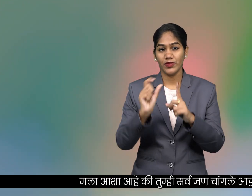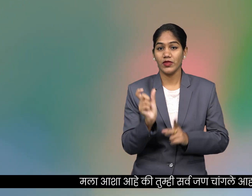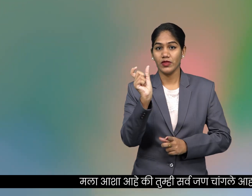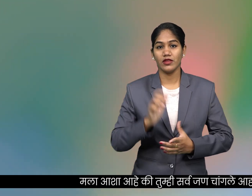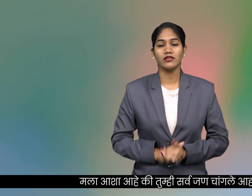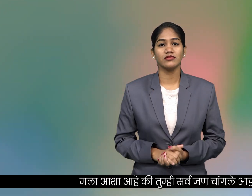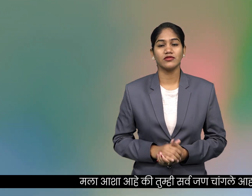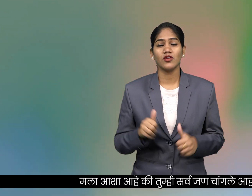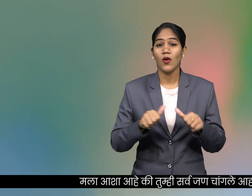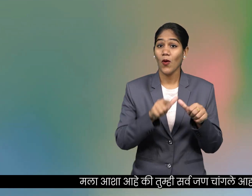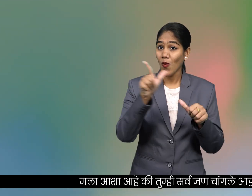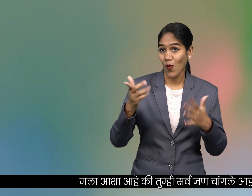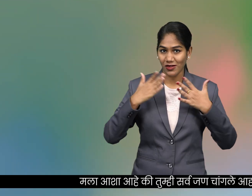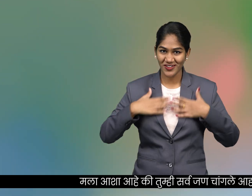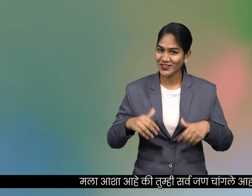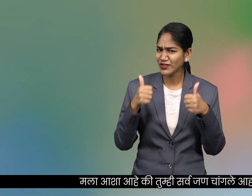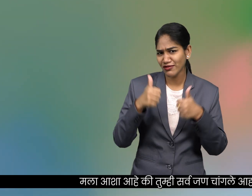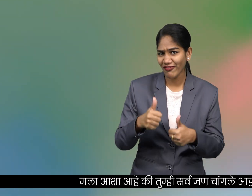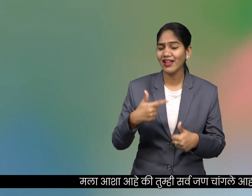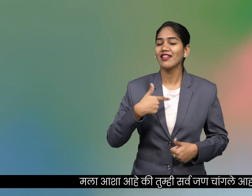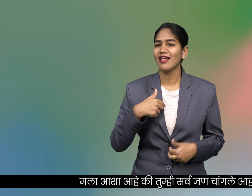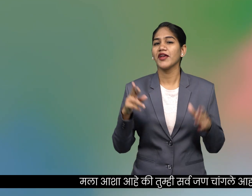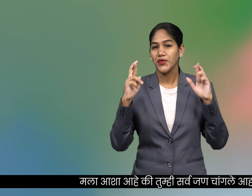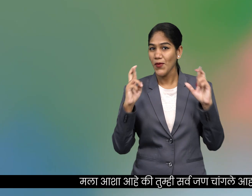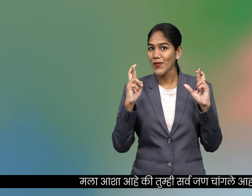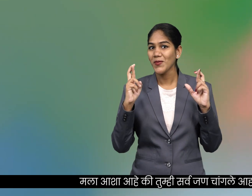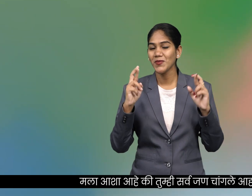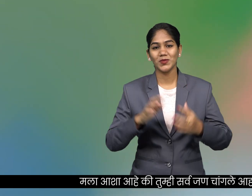मला आशा आहे की तुम्ही सर्वजण चांगले आहात.